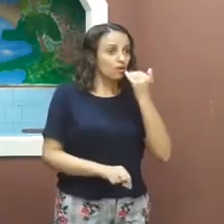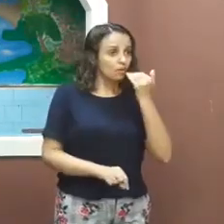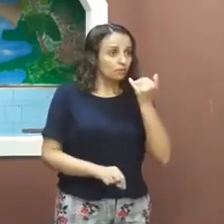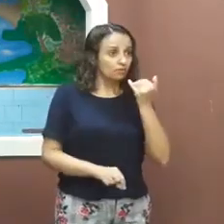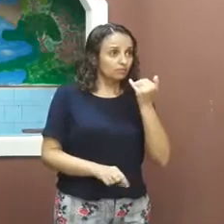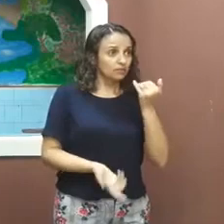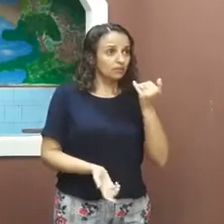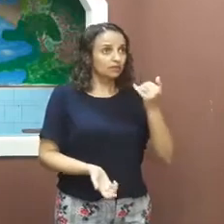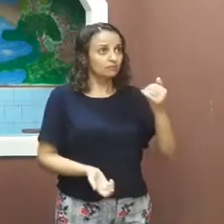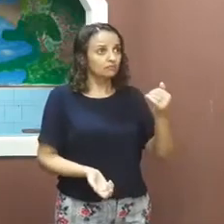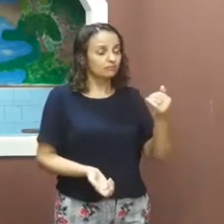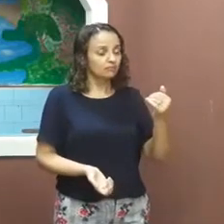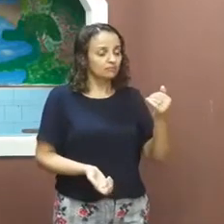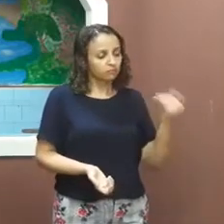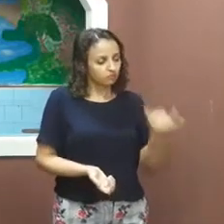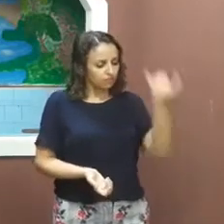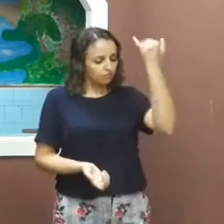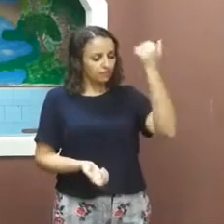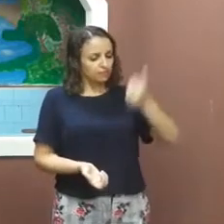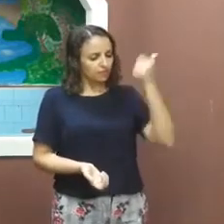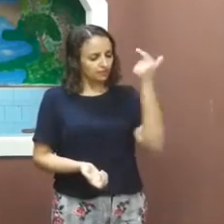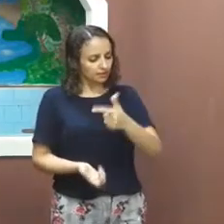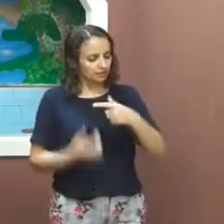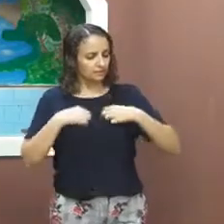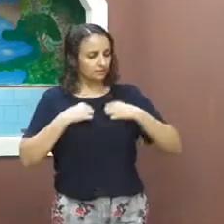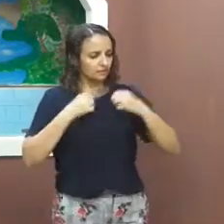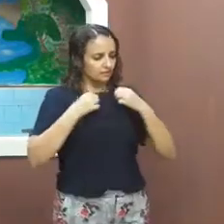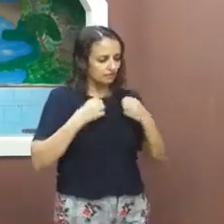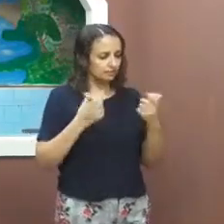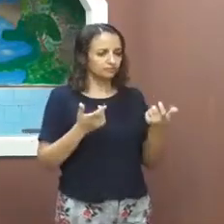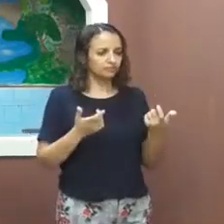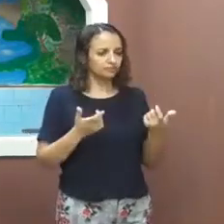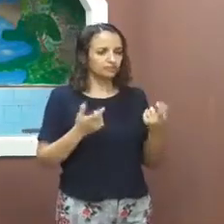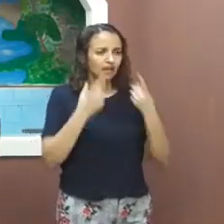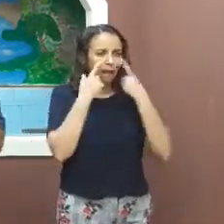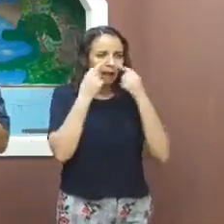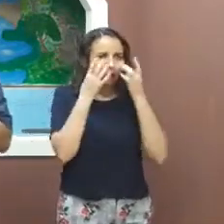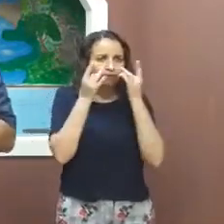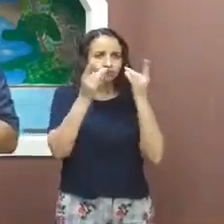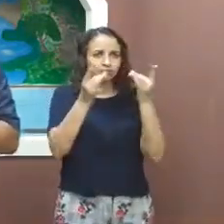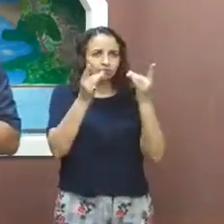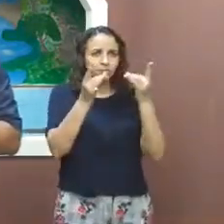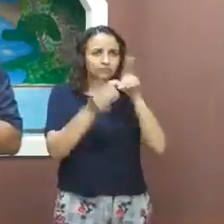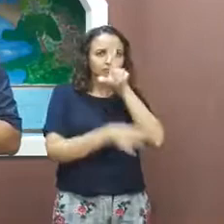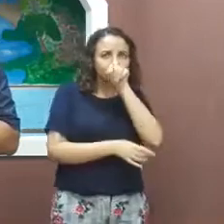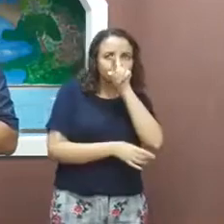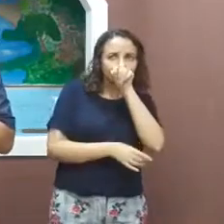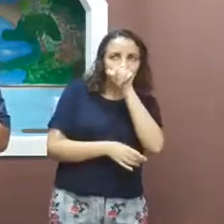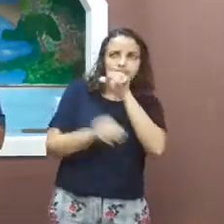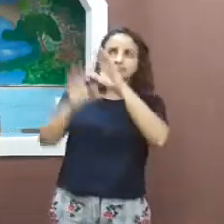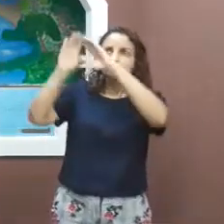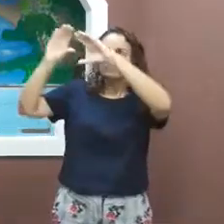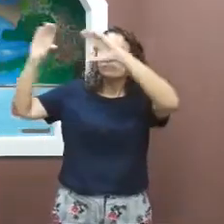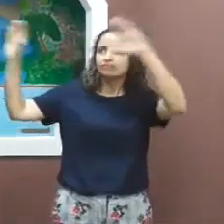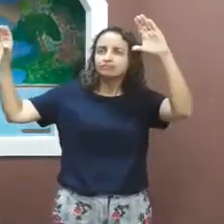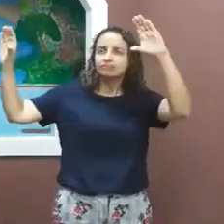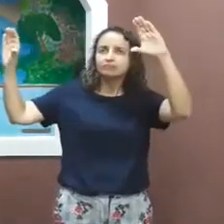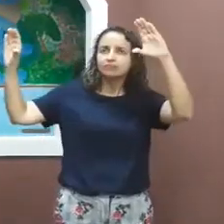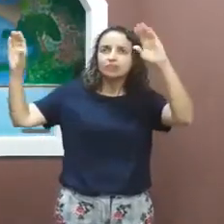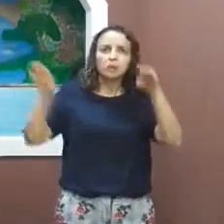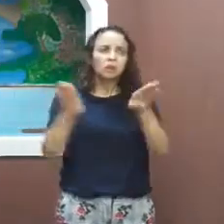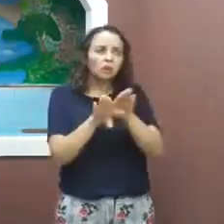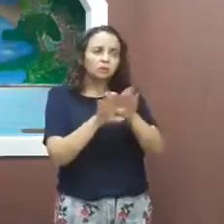corpo mais importante do que a roupa? Observem as aves do céu. Não semeiam, nem colhem, nem